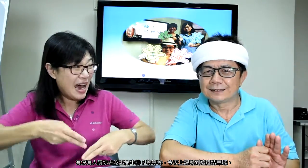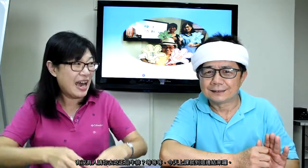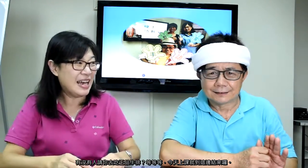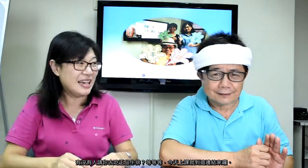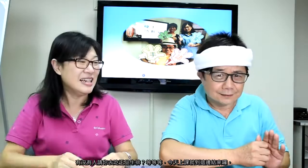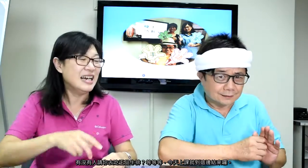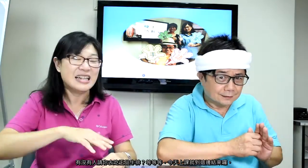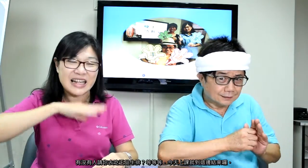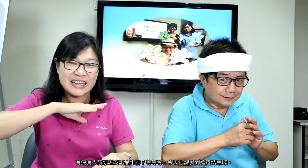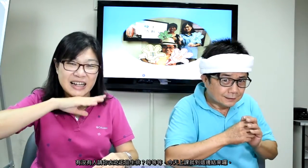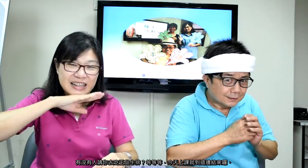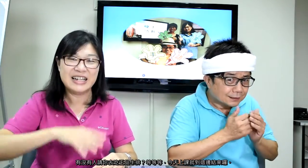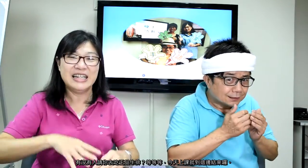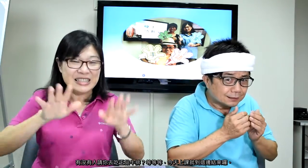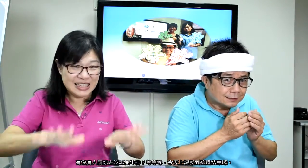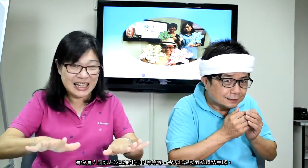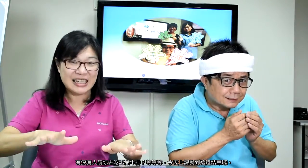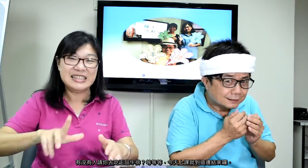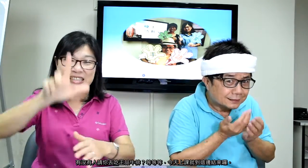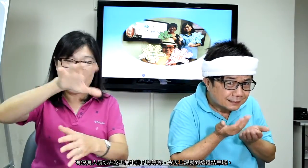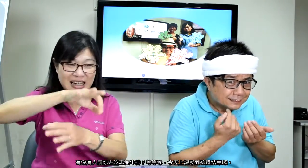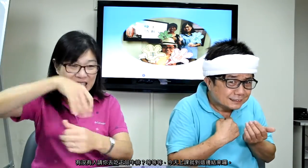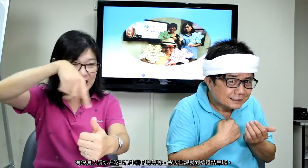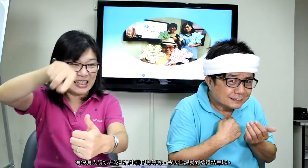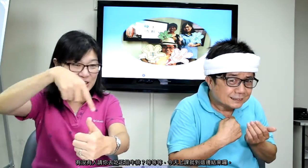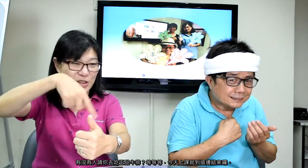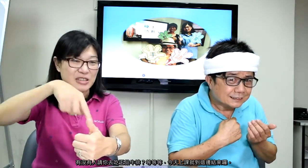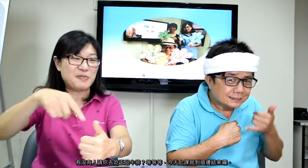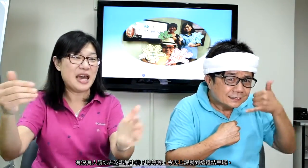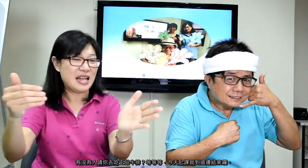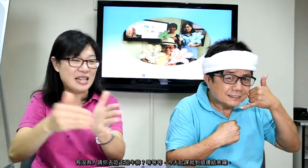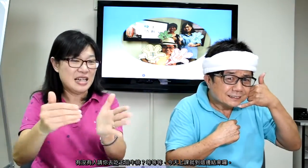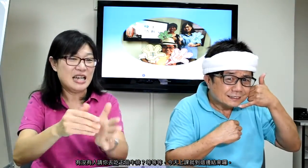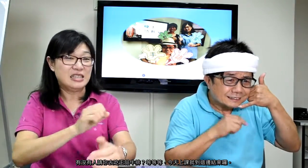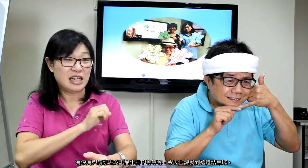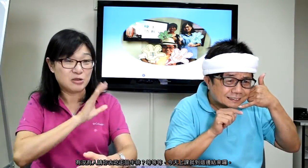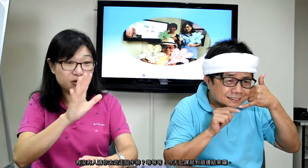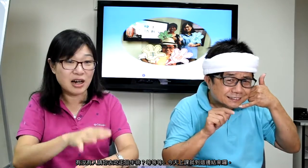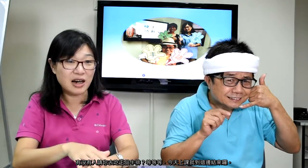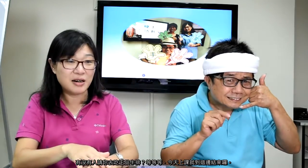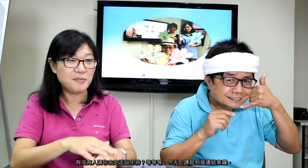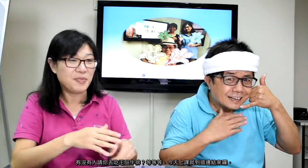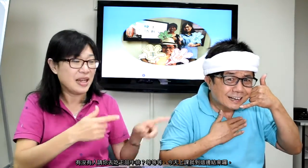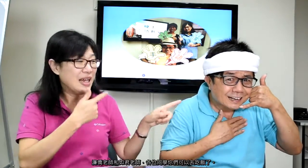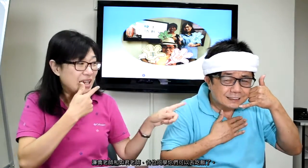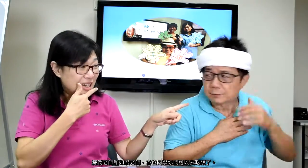排？等等等，今天上课就到这边结束咯。